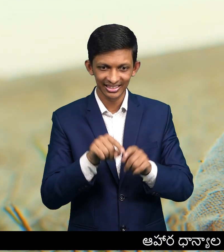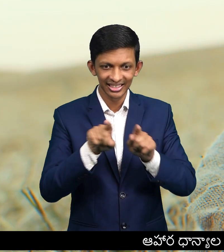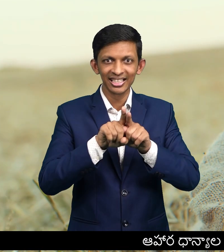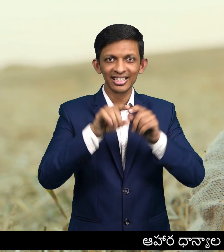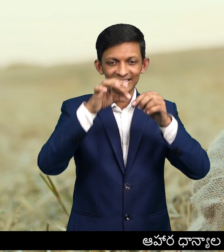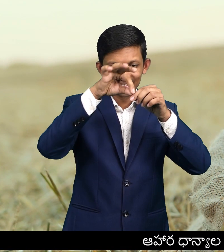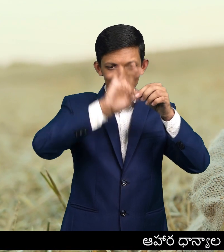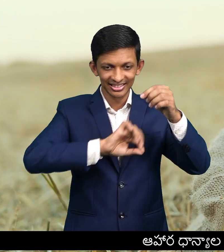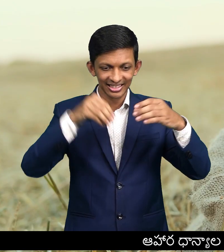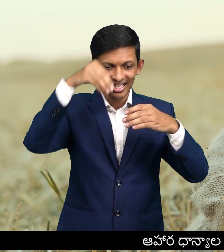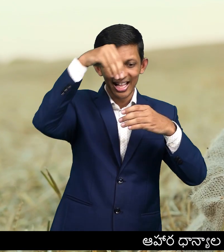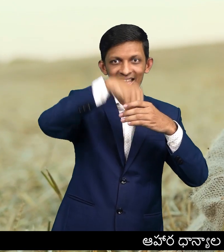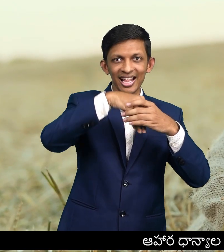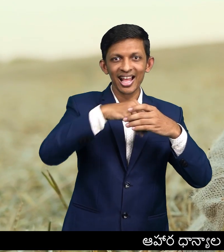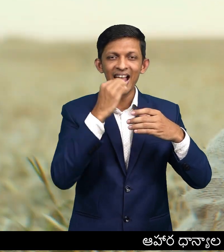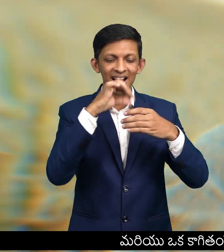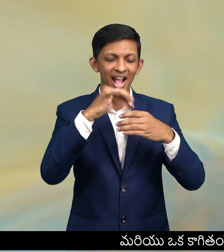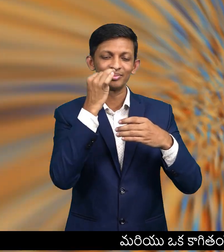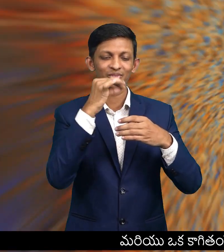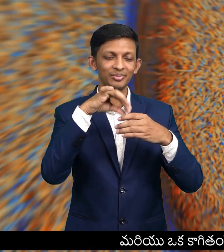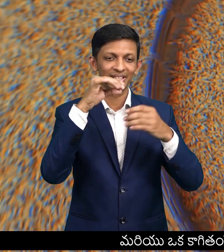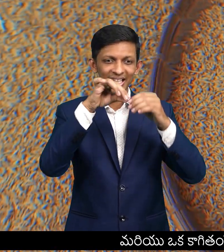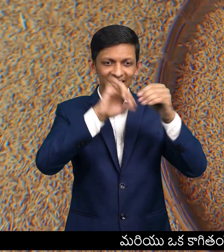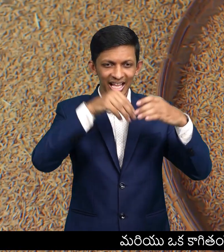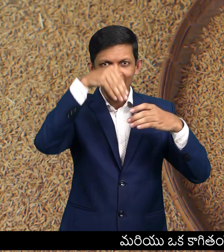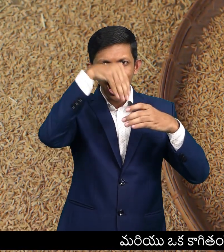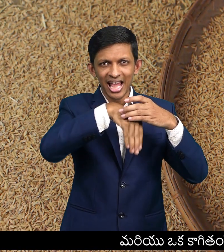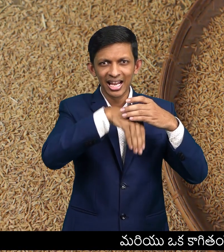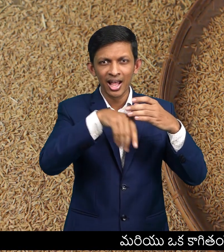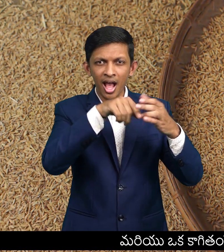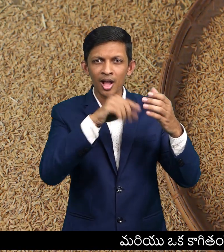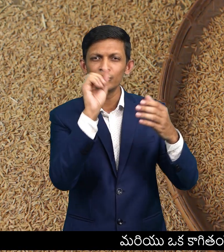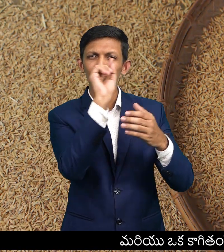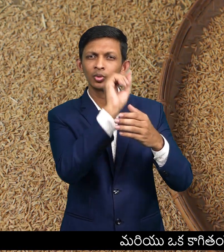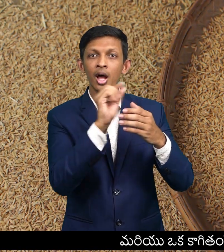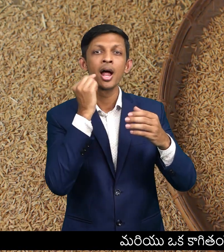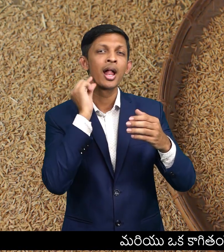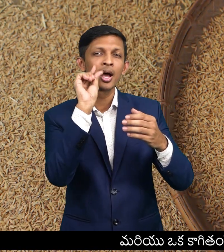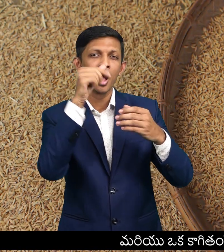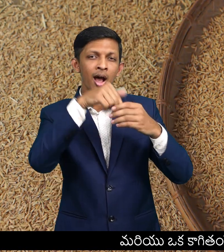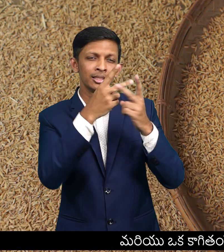ధాన్యాల ప్యాకెట్ తీసుకుని వచ్చి మరియు ఒక కాగితంపై గింజలను విస్తరించండి.